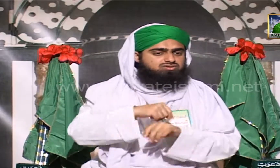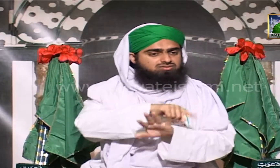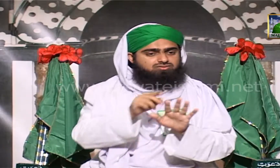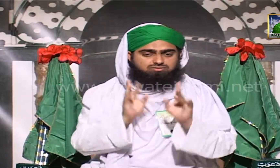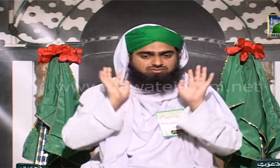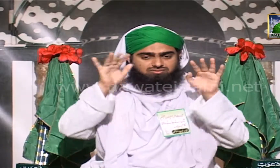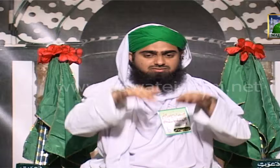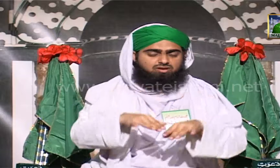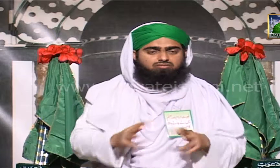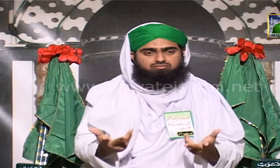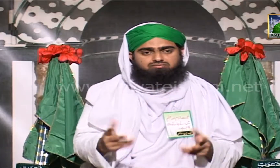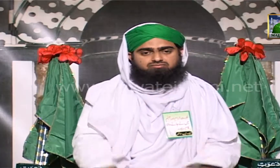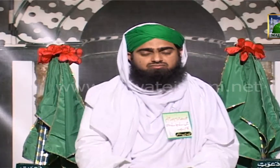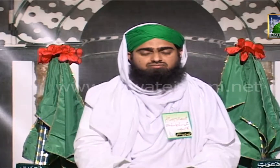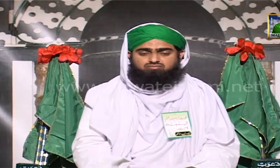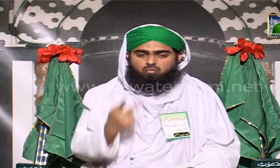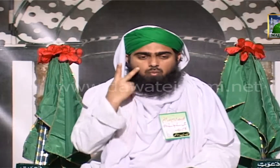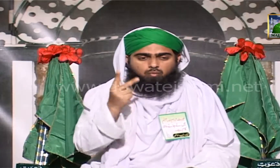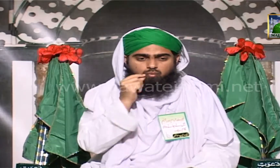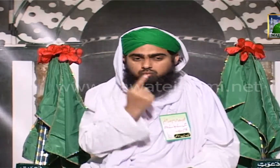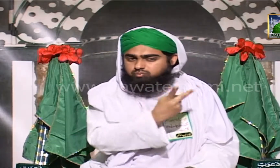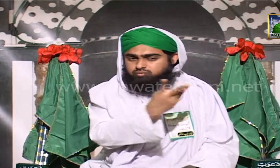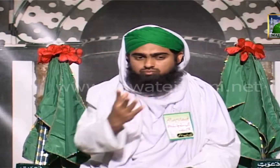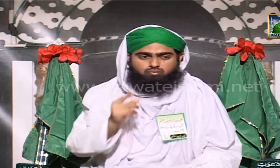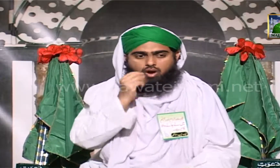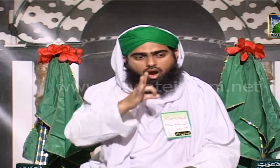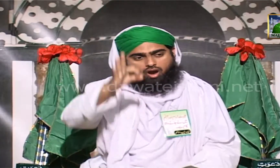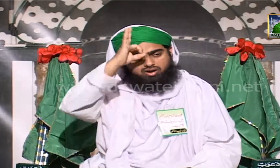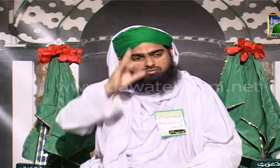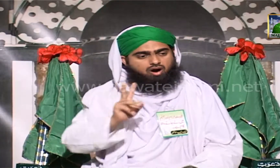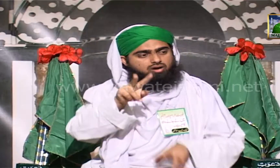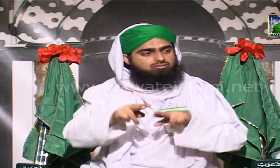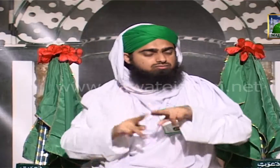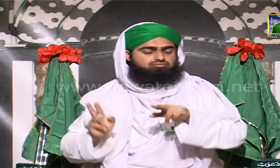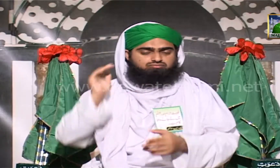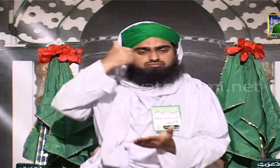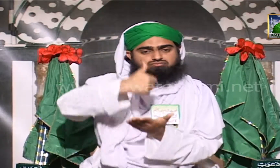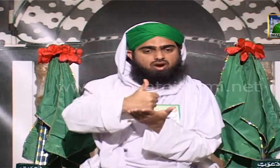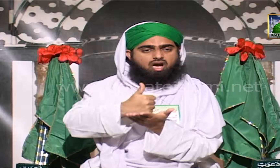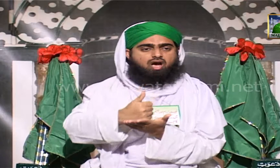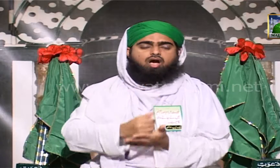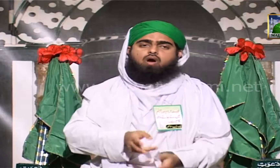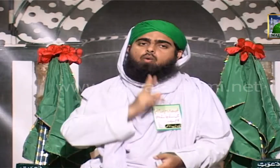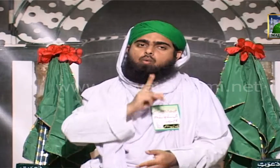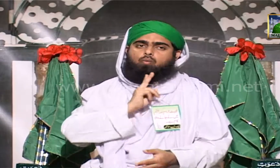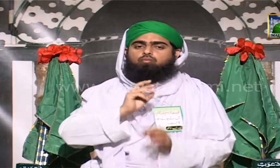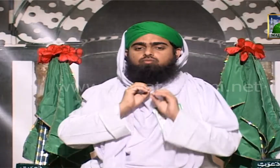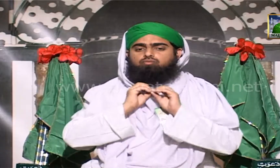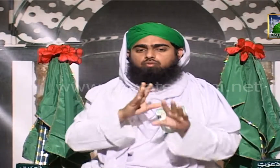لیتے ہیں. تو ہمارے کتنے ہی بھائی میں دیکھتا ہوں، میں خطبے کے ممبر پر بیٹھتا ہوں اور وہ دھنا دھن آتے ہیں، اور کئی لوگوں کو چونکہ میں بولتا رہتا ہوں نا تو وہ بھی بڑے